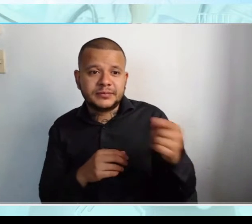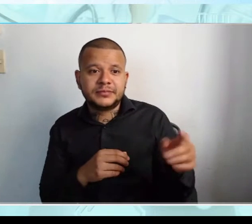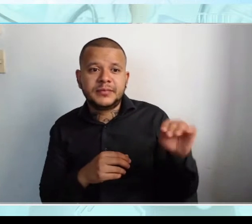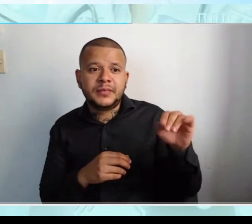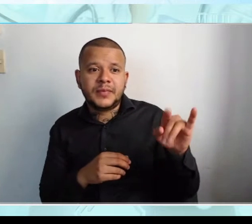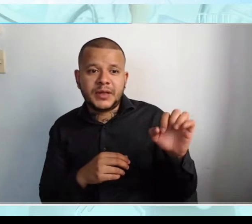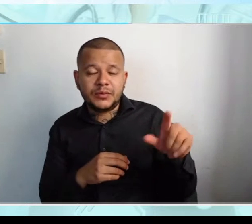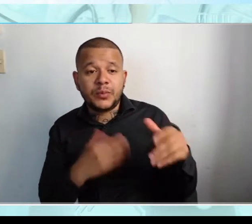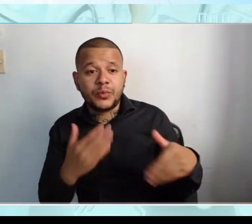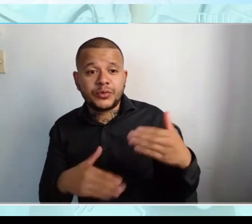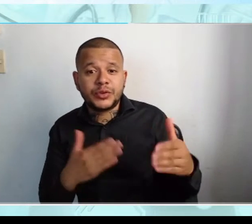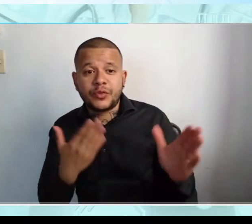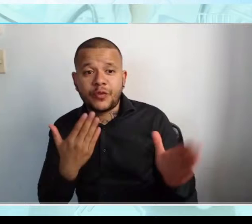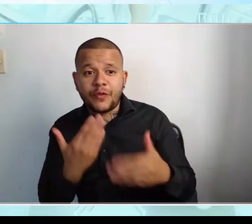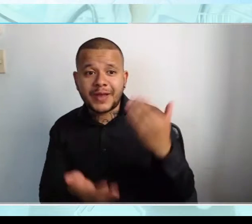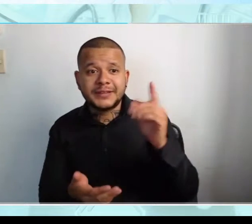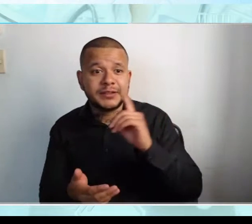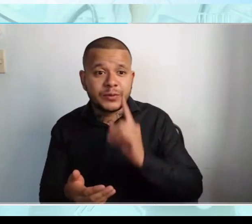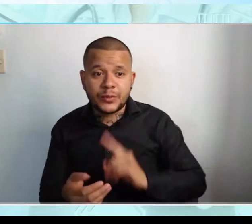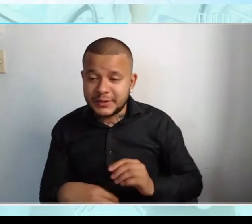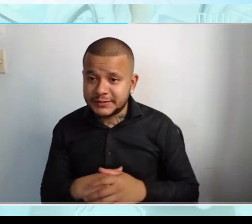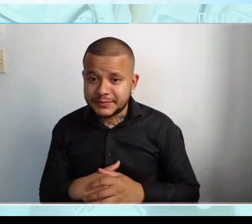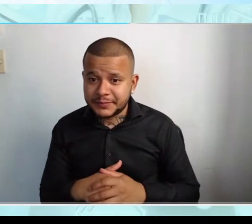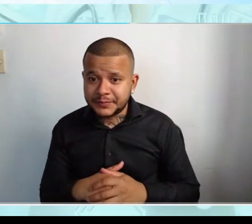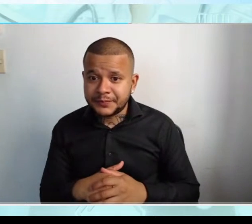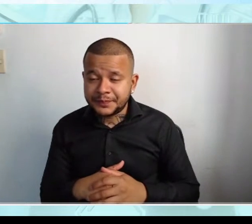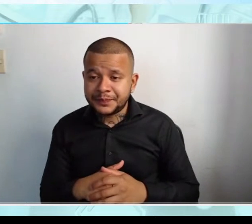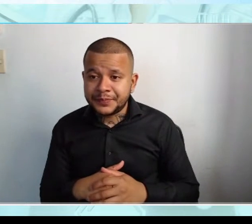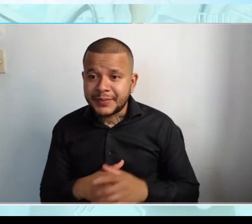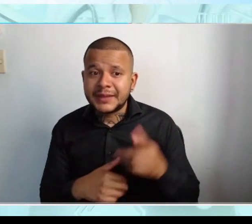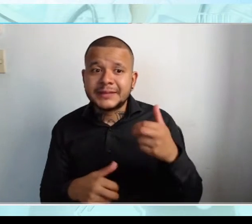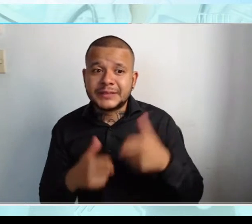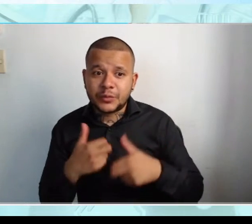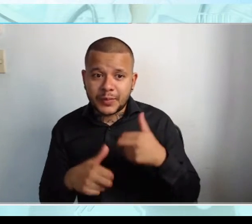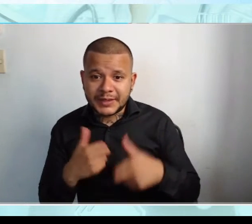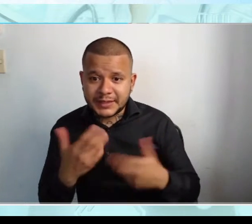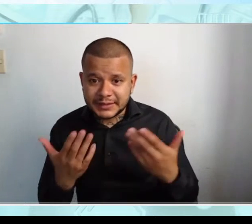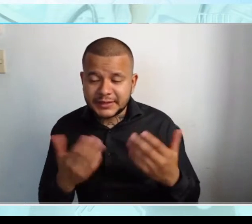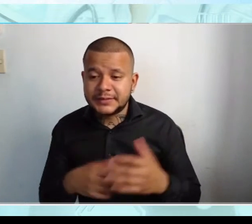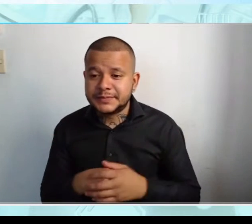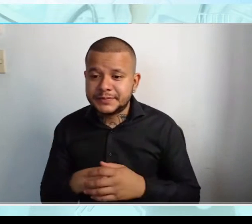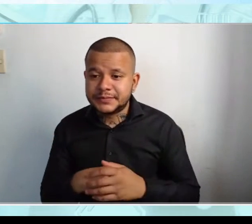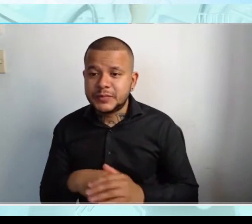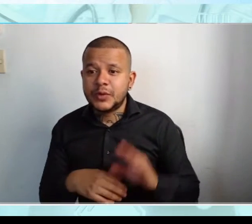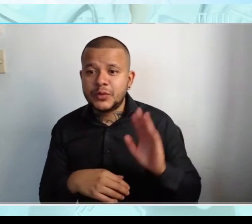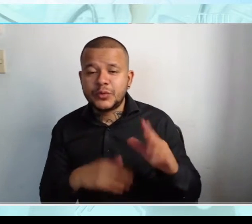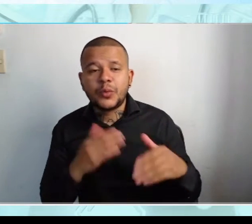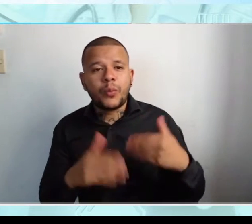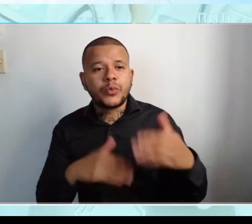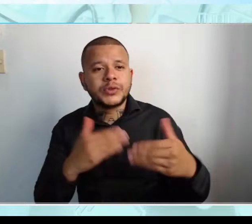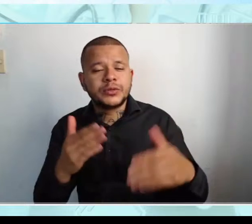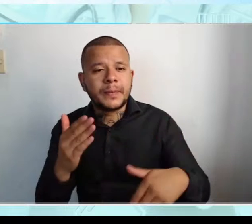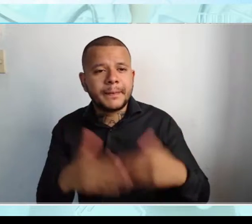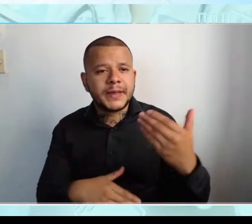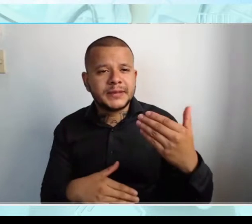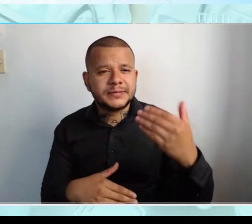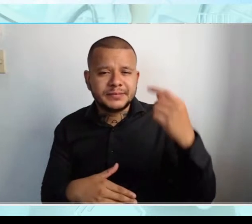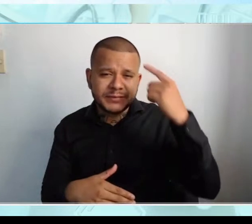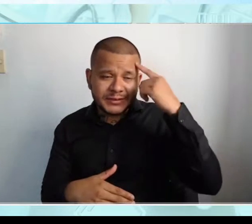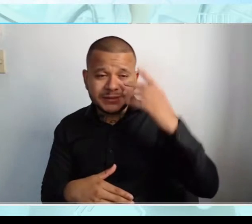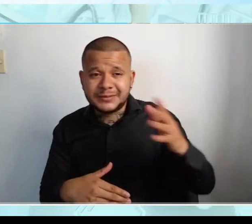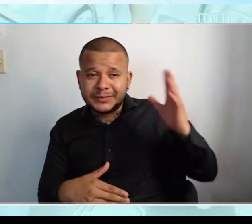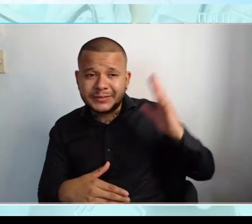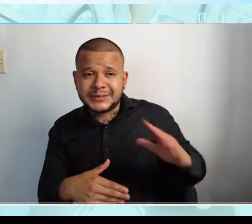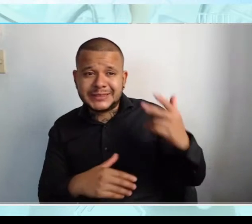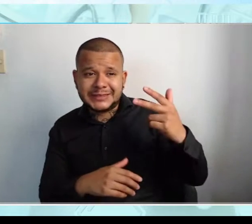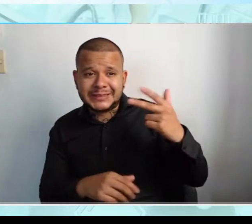ha sido realmente un proceso fácil, ha tenido algunos inconvenientes. Este proceso nosotros lo iniciamos, podemos decir, desde hace unos